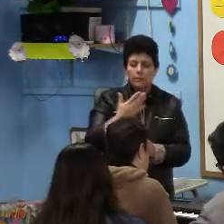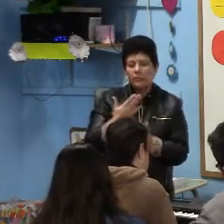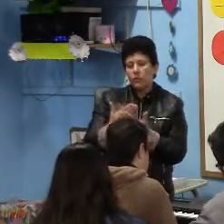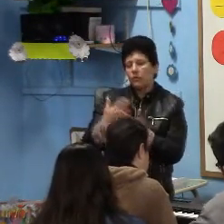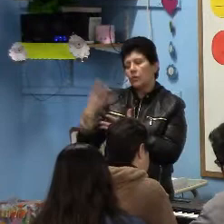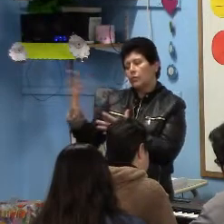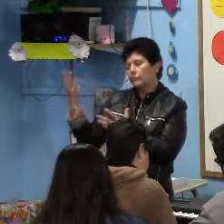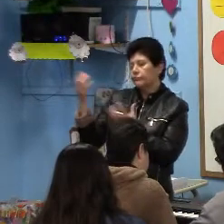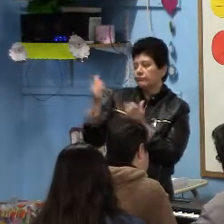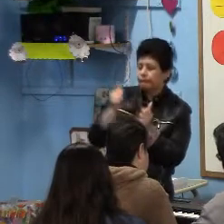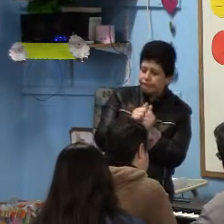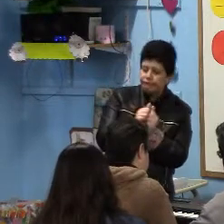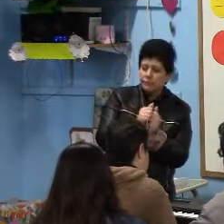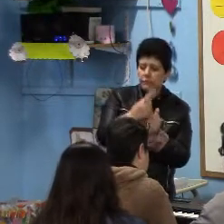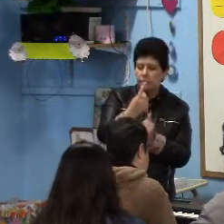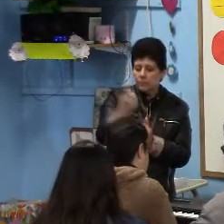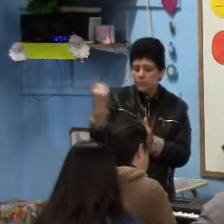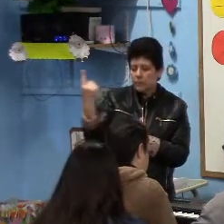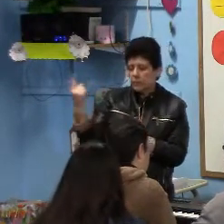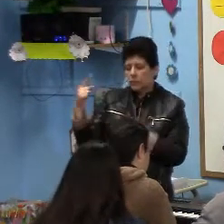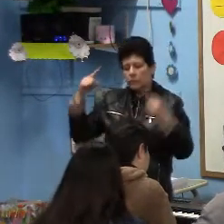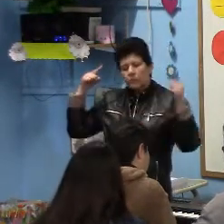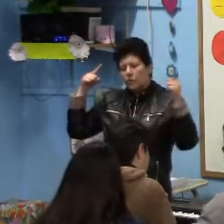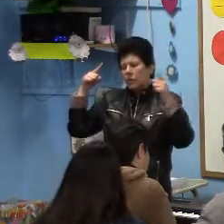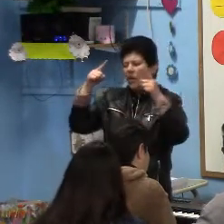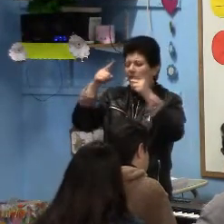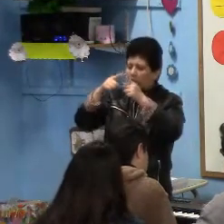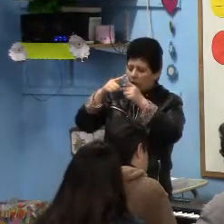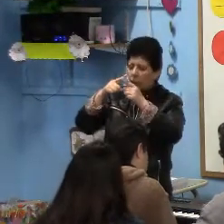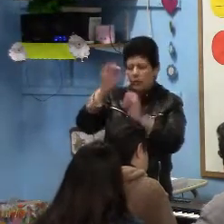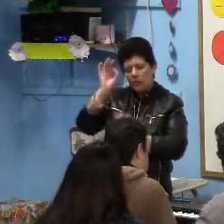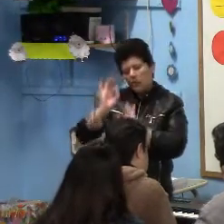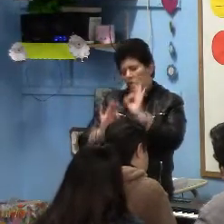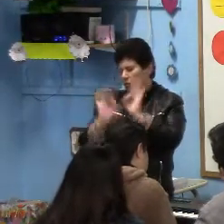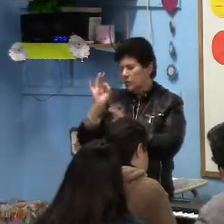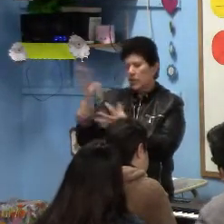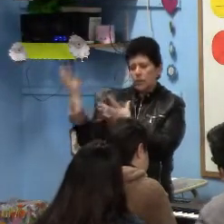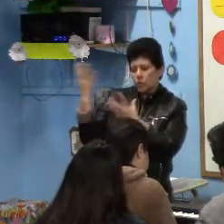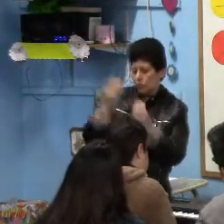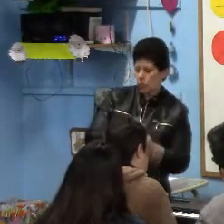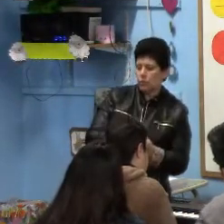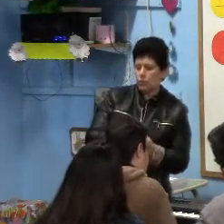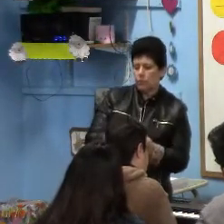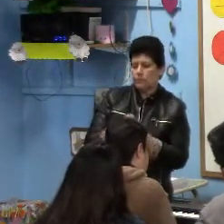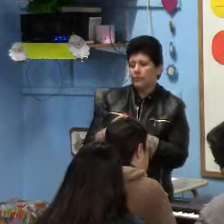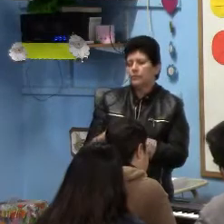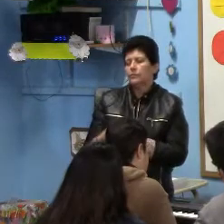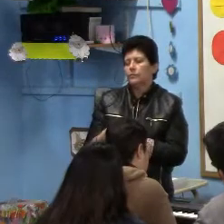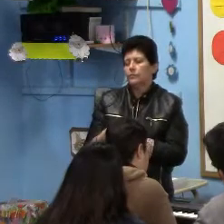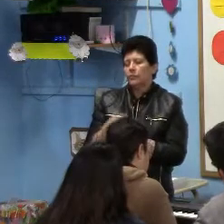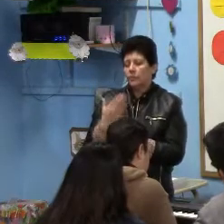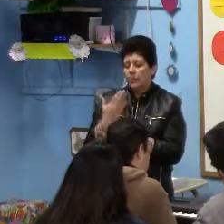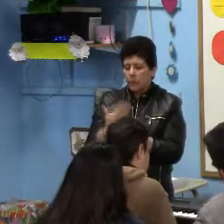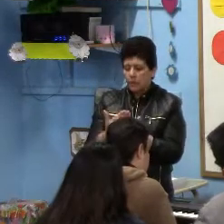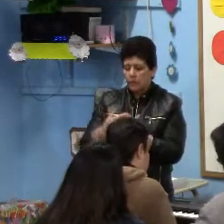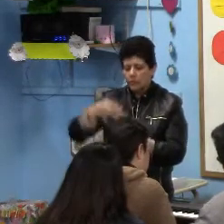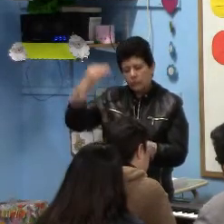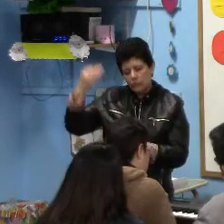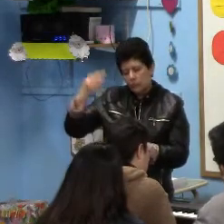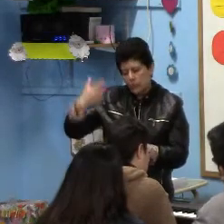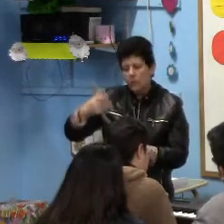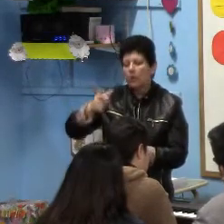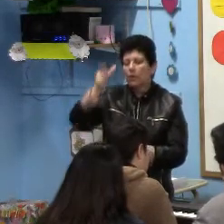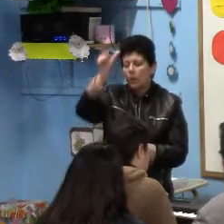que nos ayude en este entrenamiento, que tu vida sea sobre todo nosotros. Te conté especialmente por todos